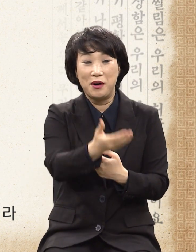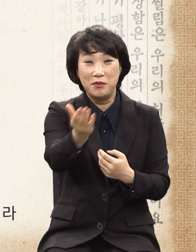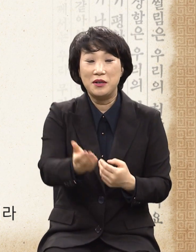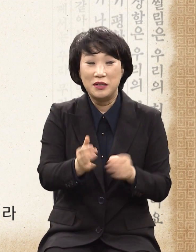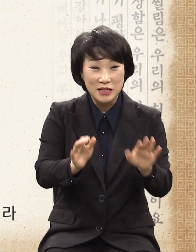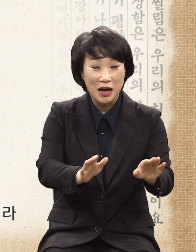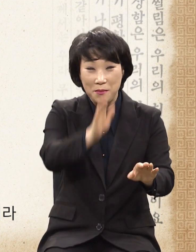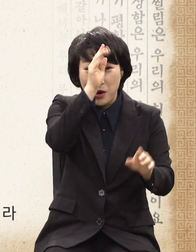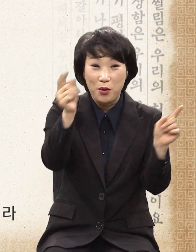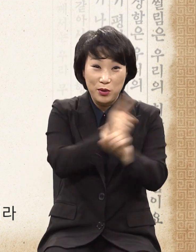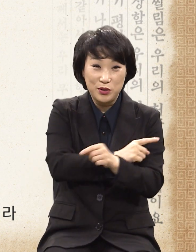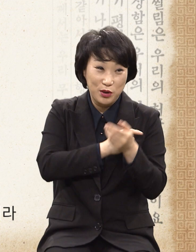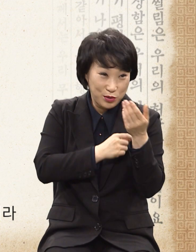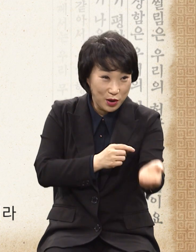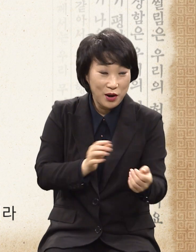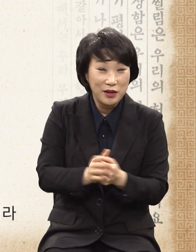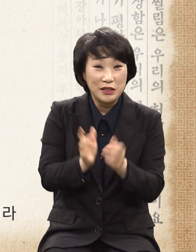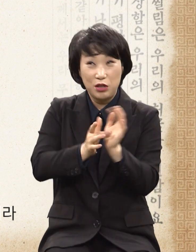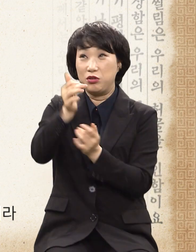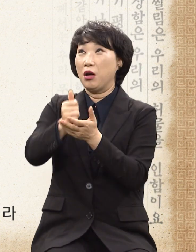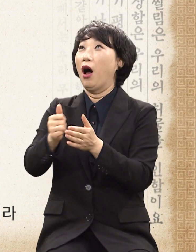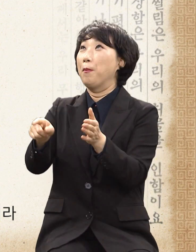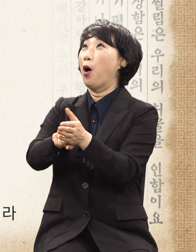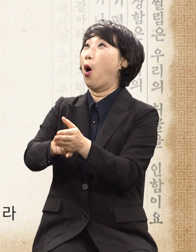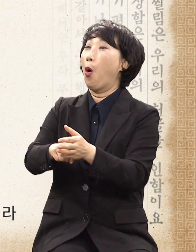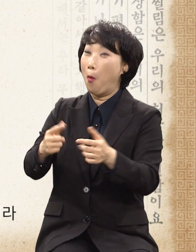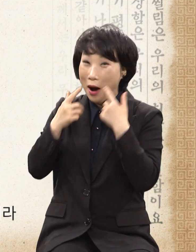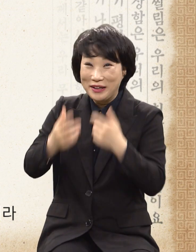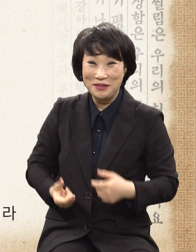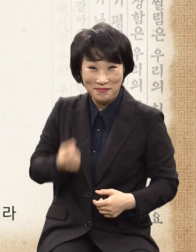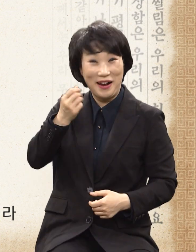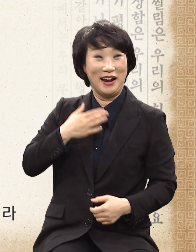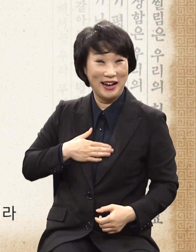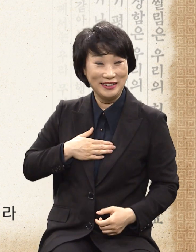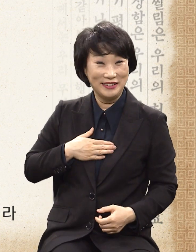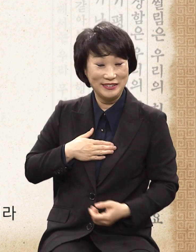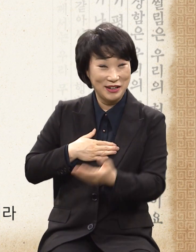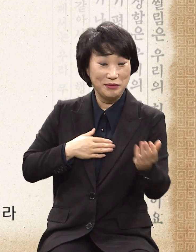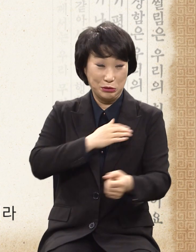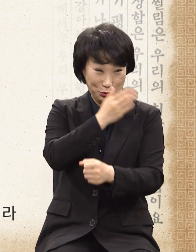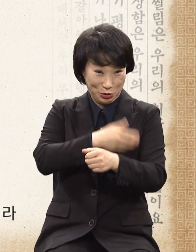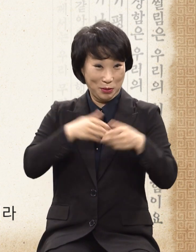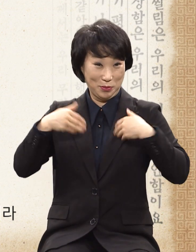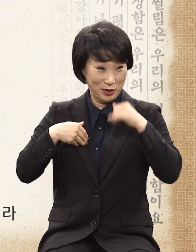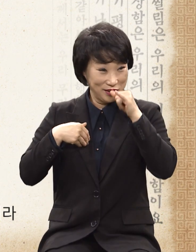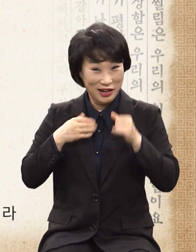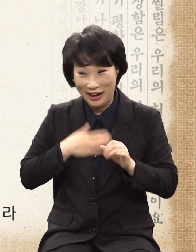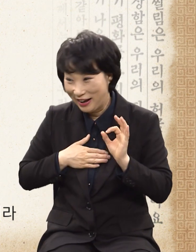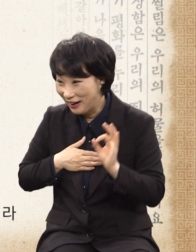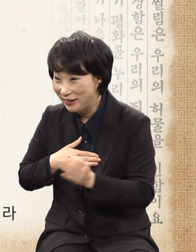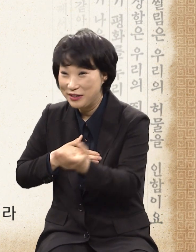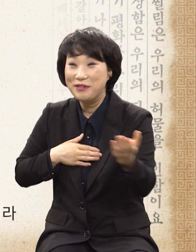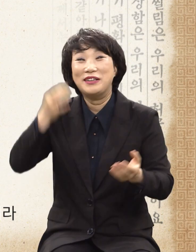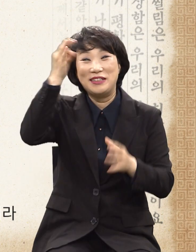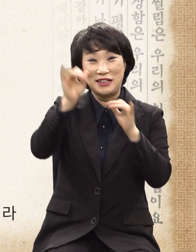믿는 자는 즉시 받아들인다 이 말입니다. 능력은 그래서 필요한 것을 인정하시면 아멘 합시다.